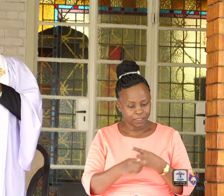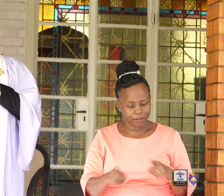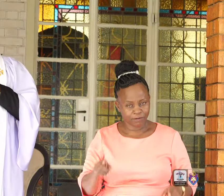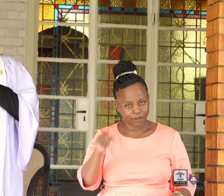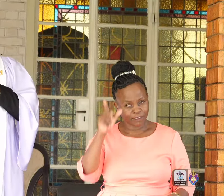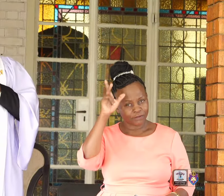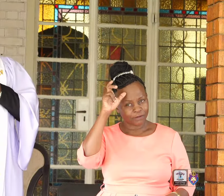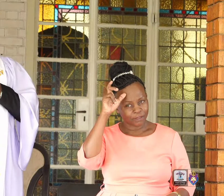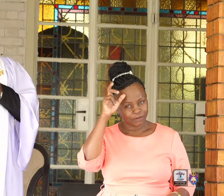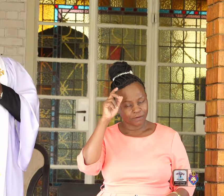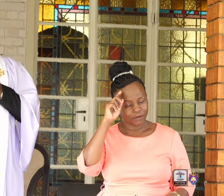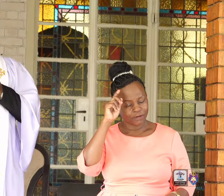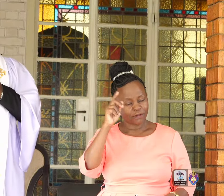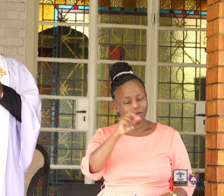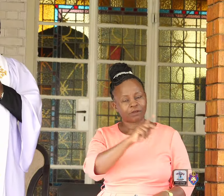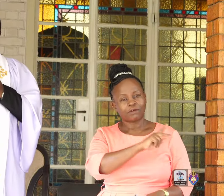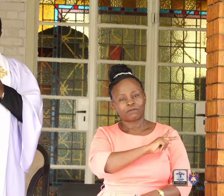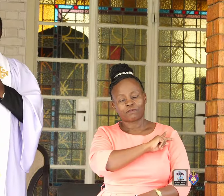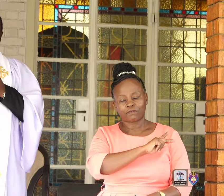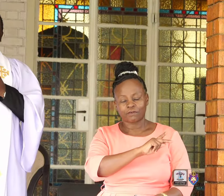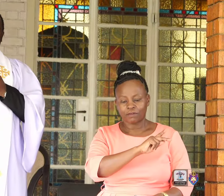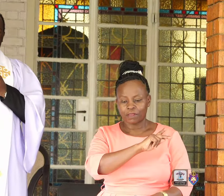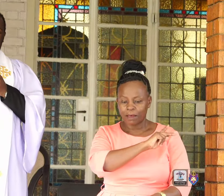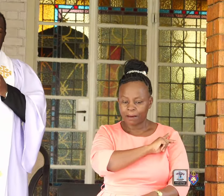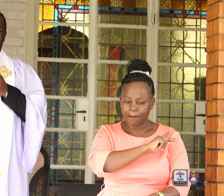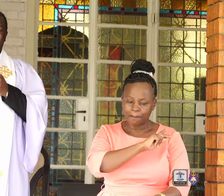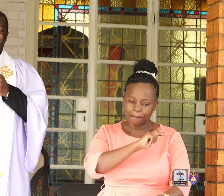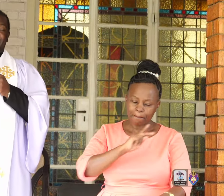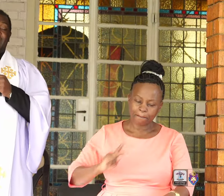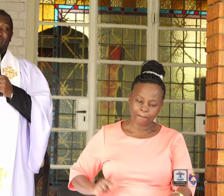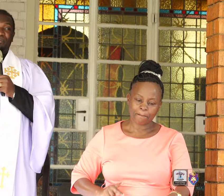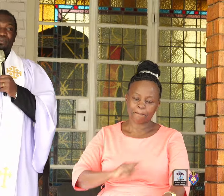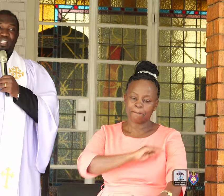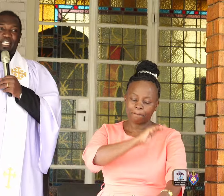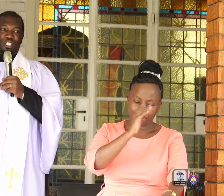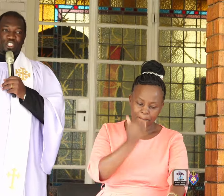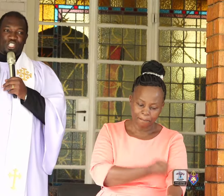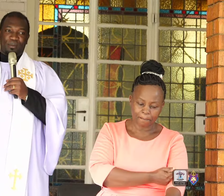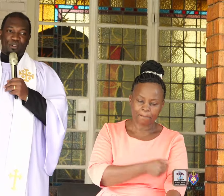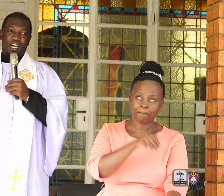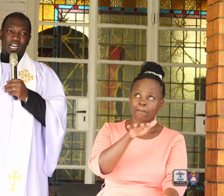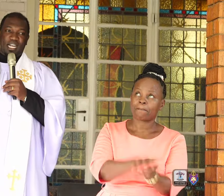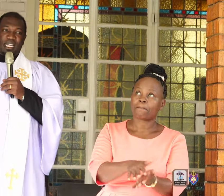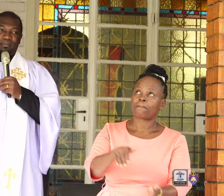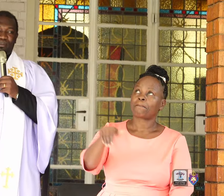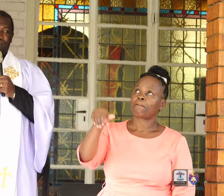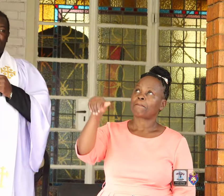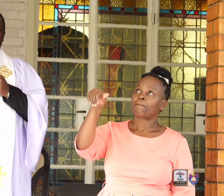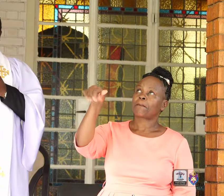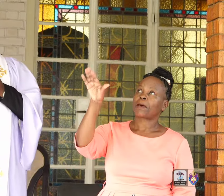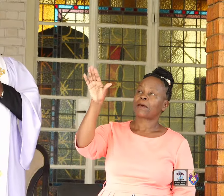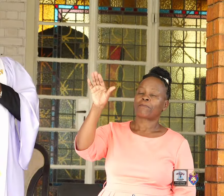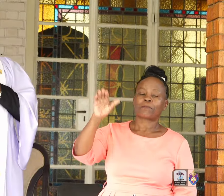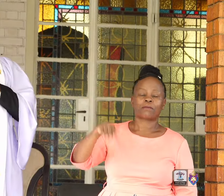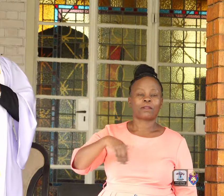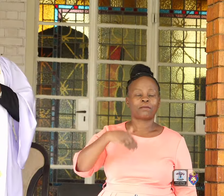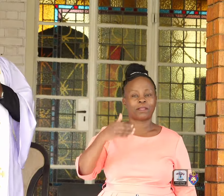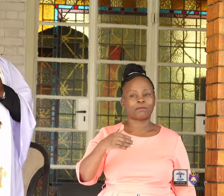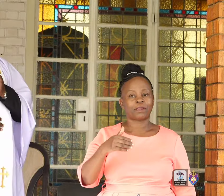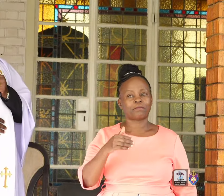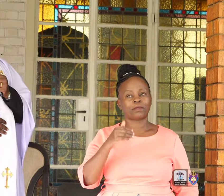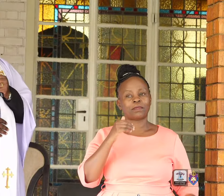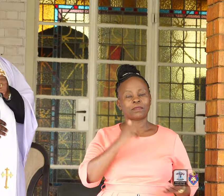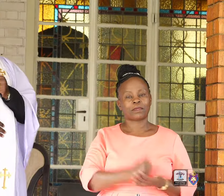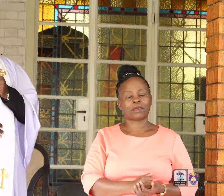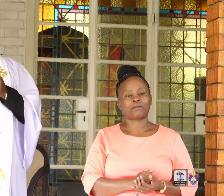mu bubi, kubanga obwakabaka n'obuyinza n'ekitiibwa bibyo emirembe